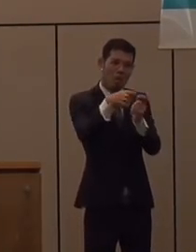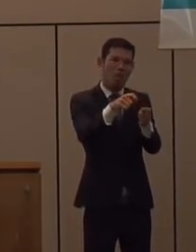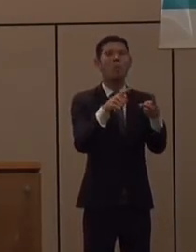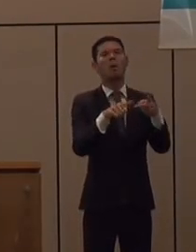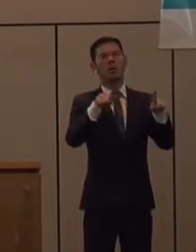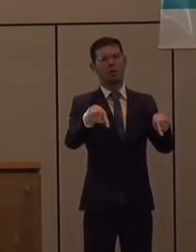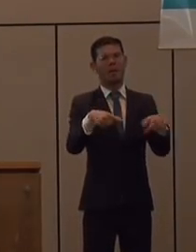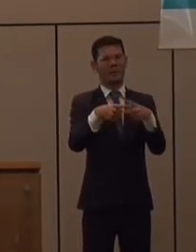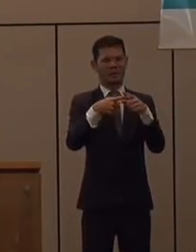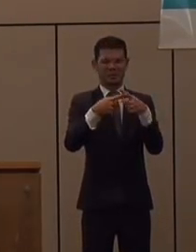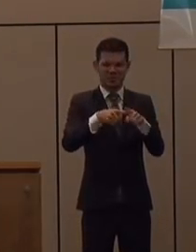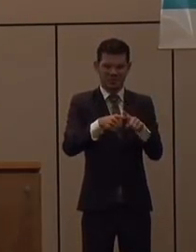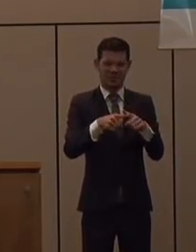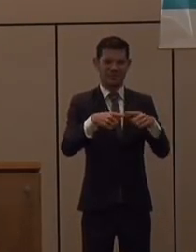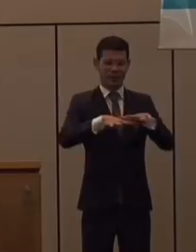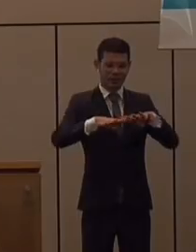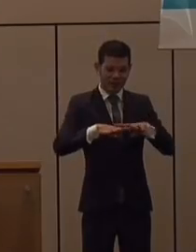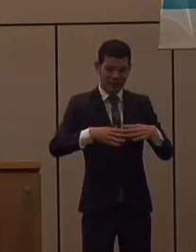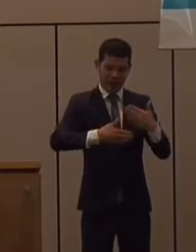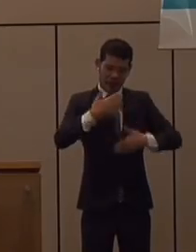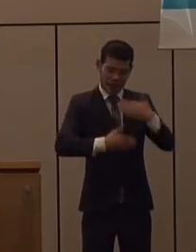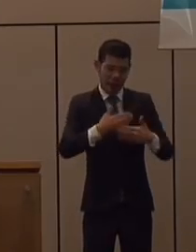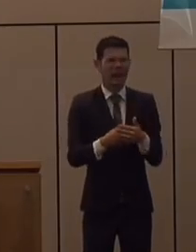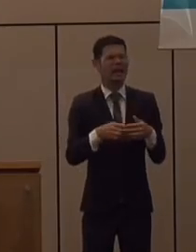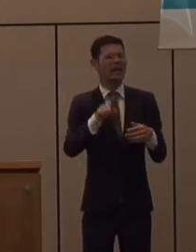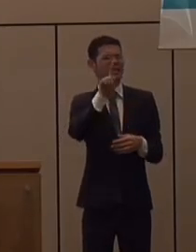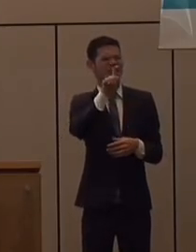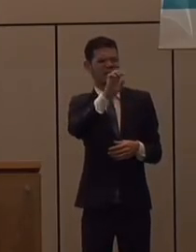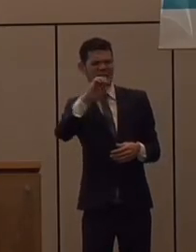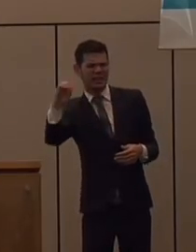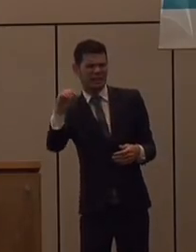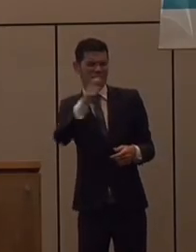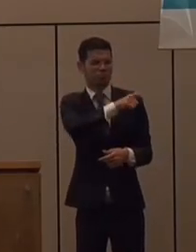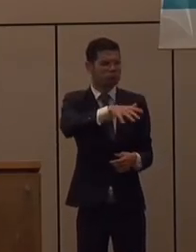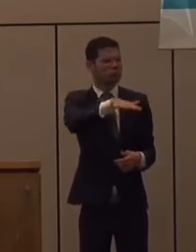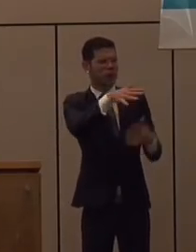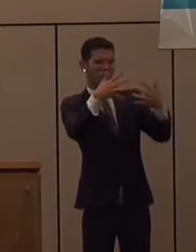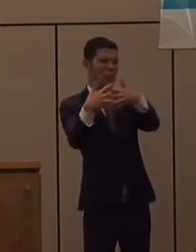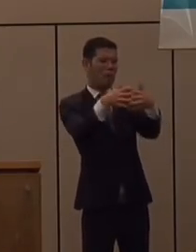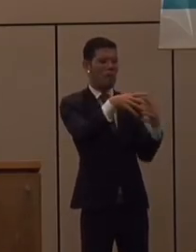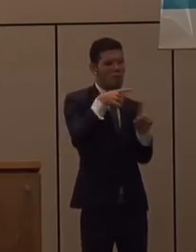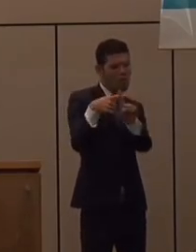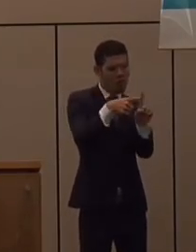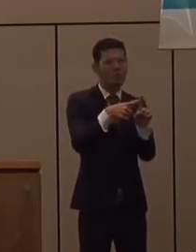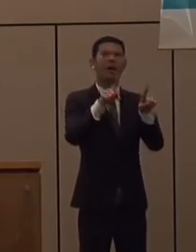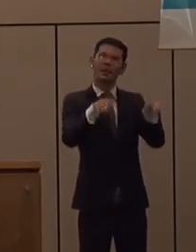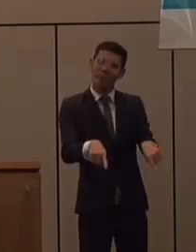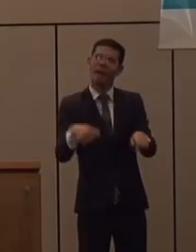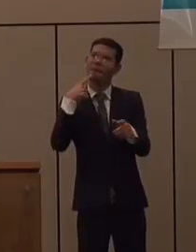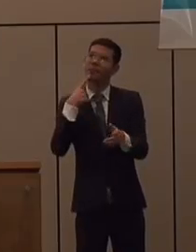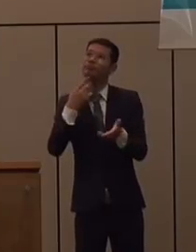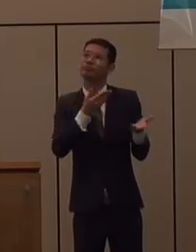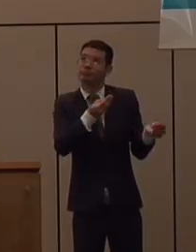667 productos se beneficiarán de ese mercado 121 productos metalmecánicos llegarán al mercado de mercosur